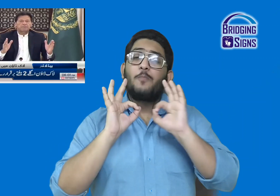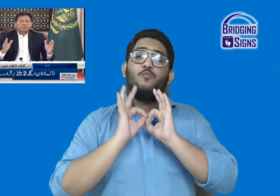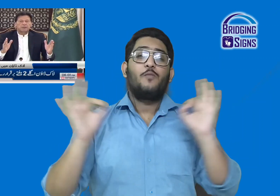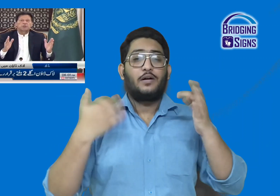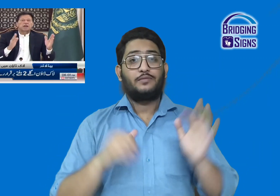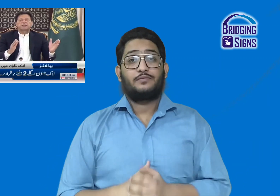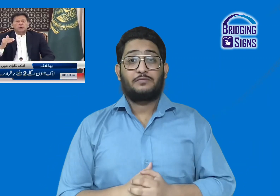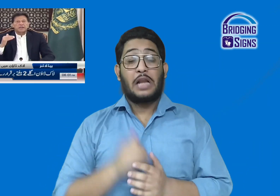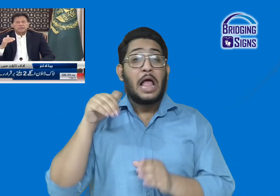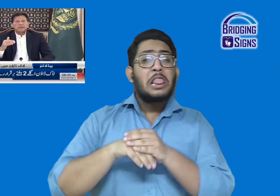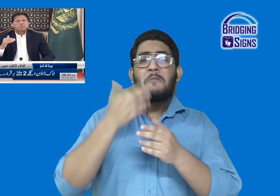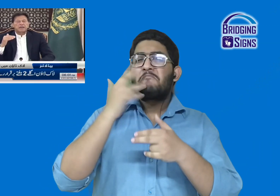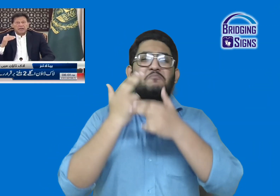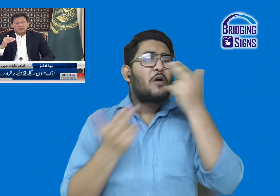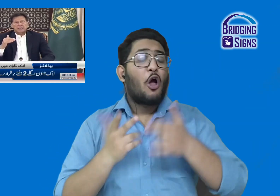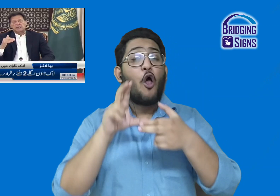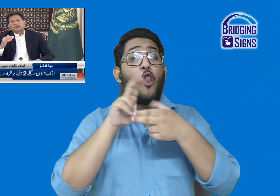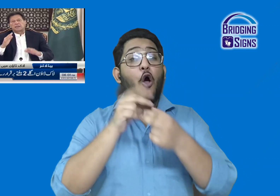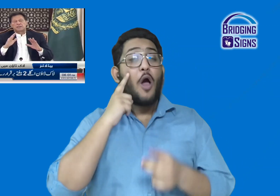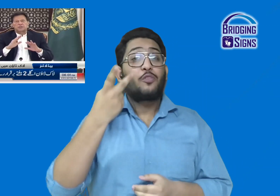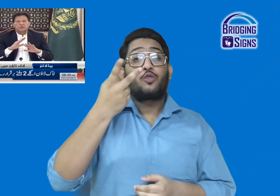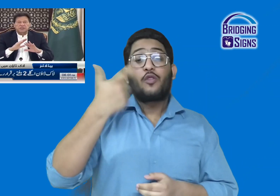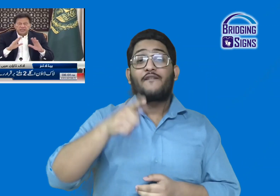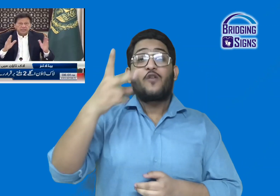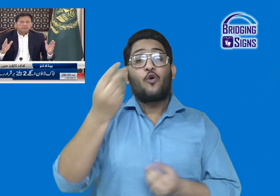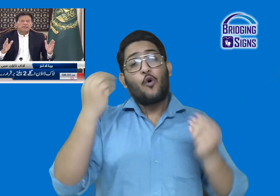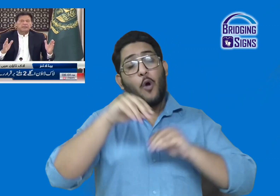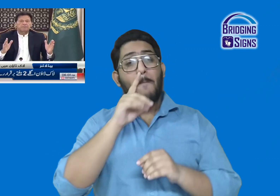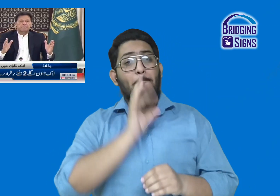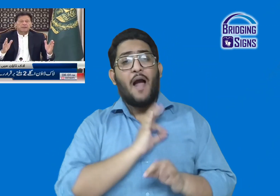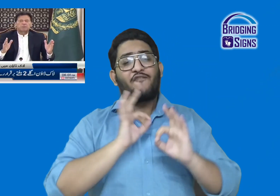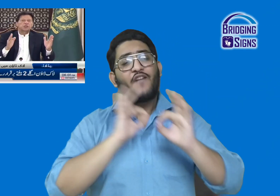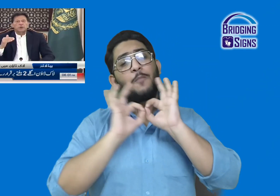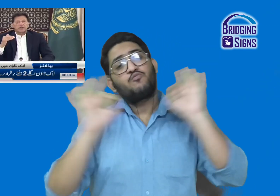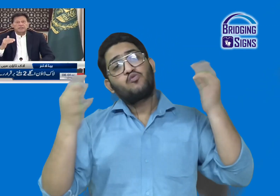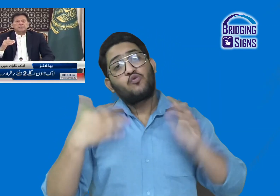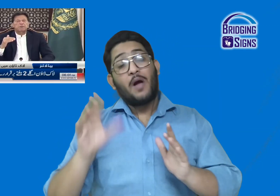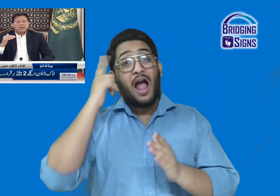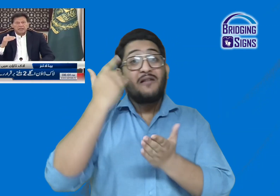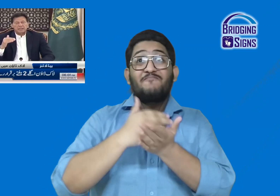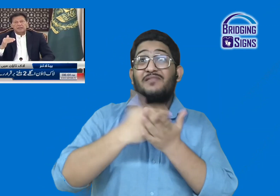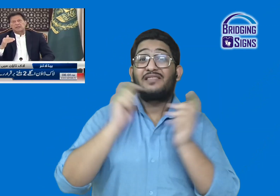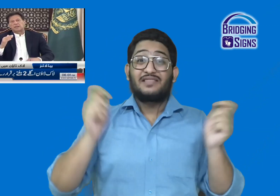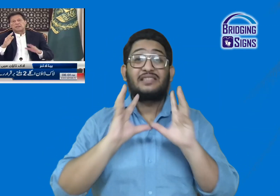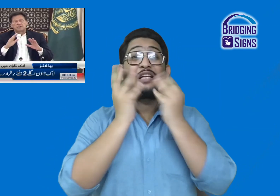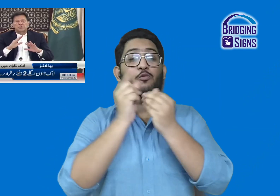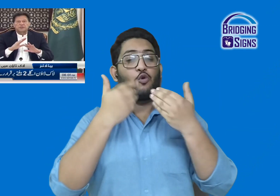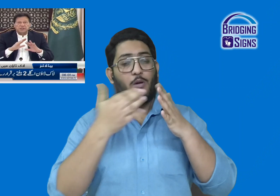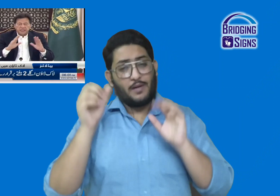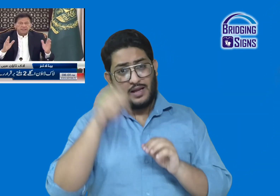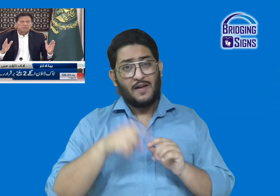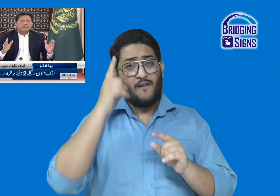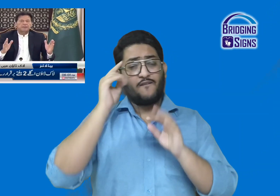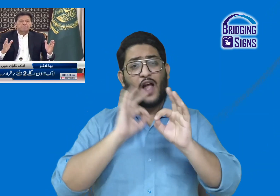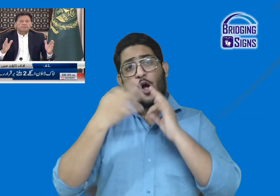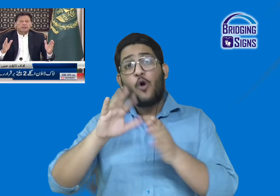में मुशावरत हुई है। लॉकडाउन अगले दो हफ्ते बरकरार रहेगा। वजीर आजम ने तामीराती इंडस्ट्री आज से खोलने का ऐलान कर